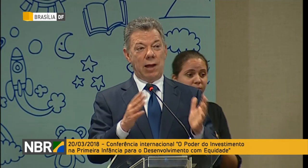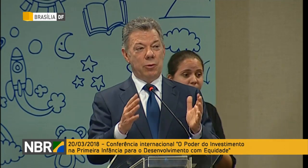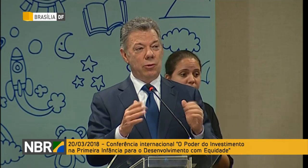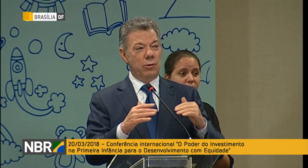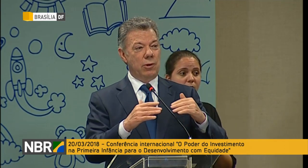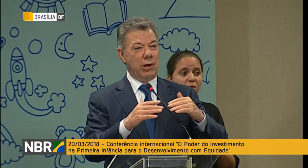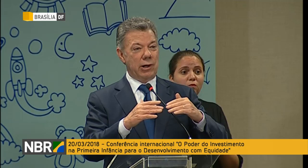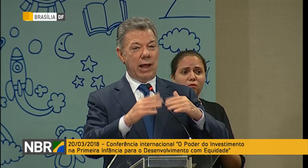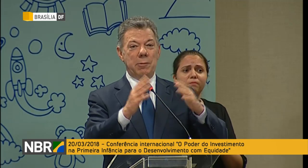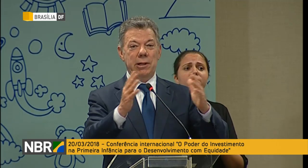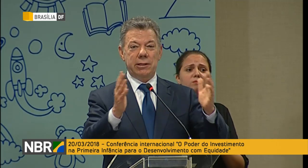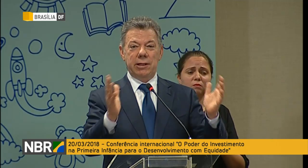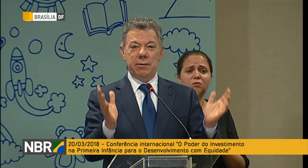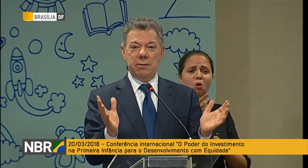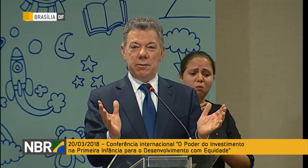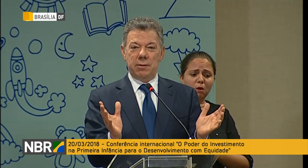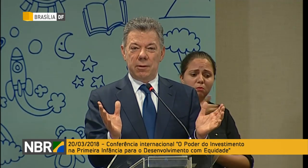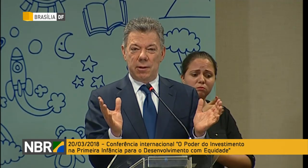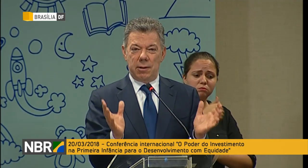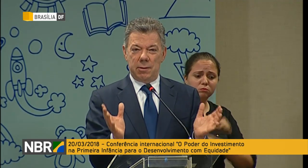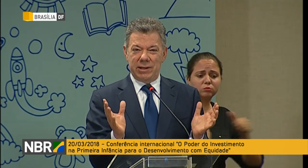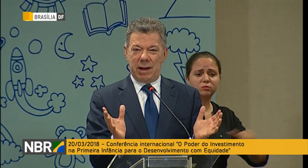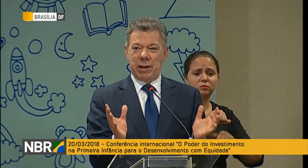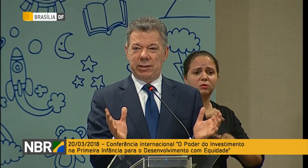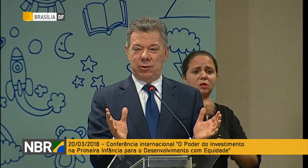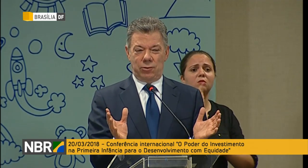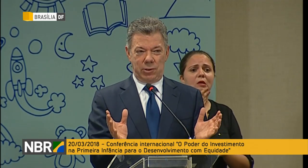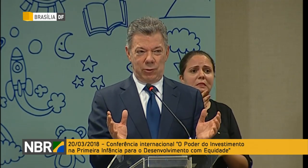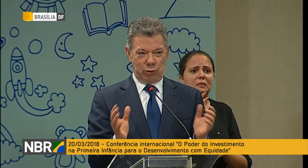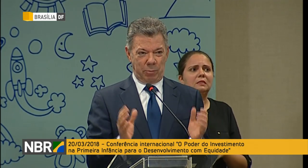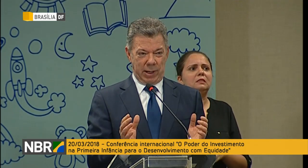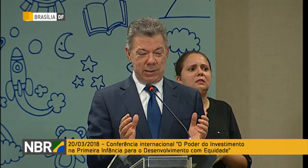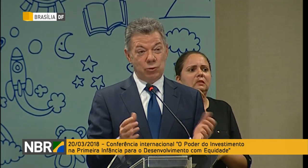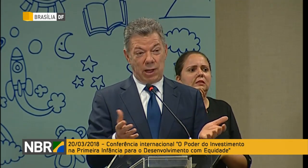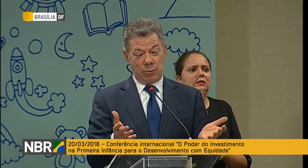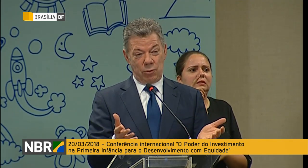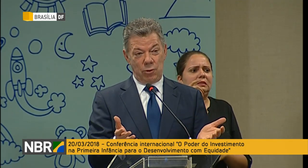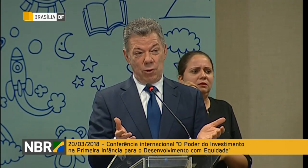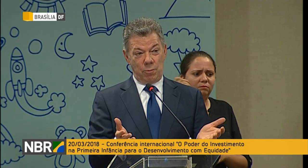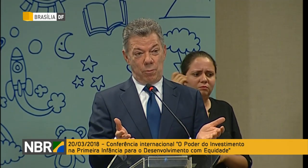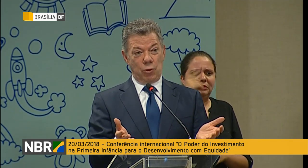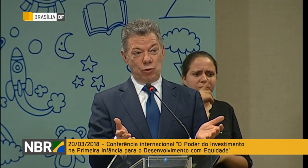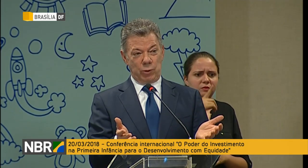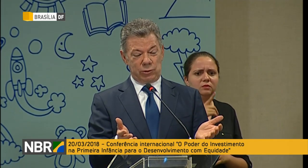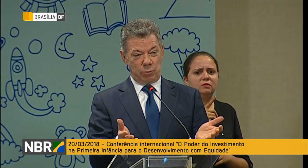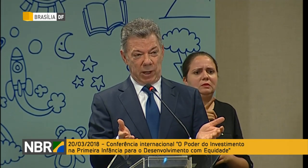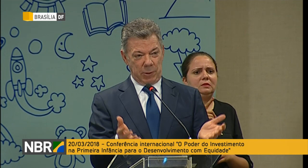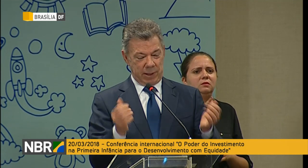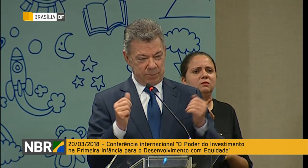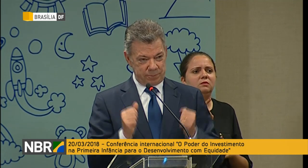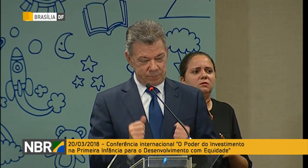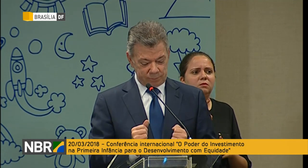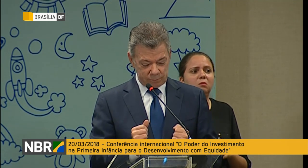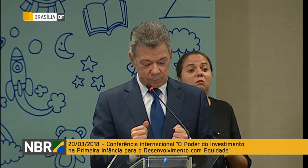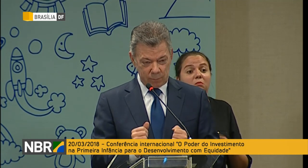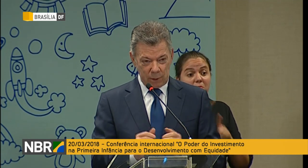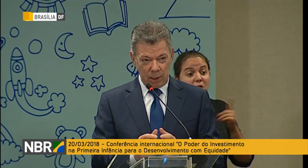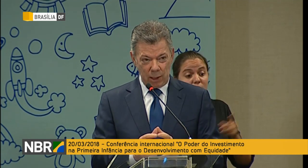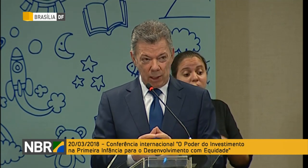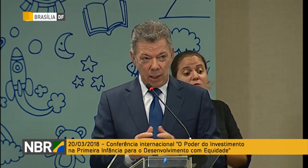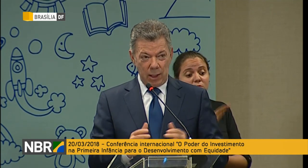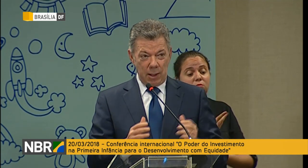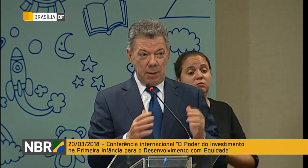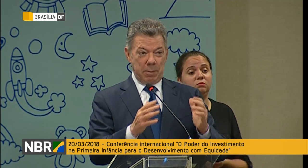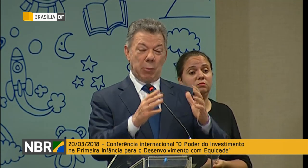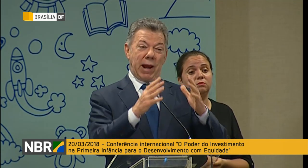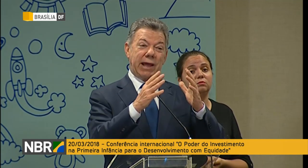eleições. E esse foi um tipo de mudança realmente dramática. No nosso país, uma mudança, digamos, para o